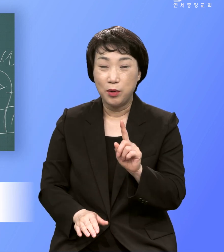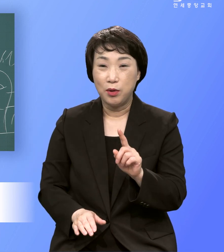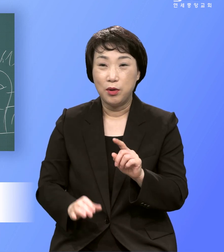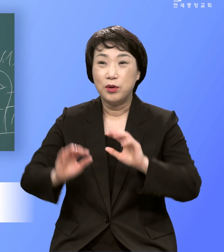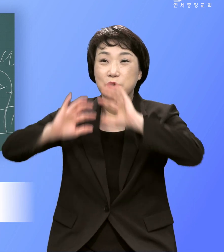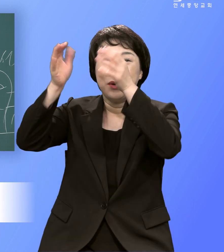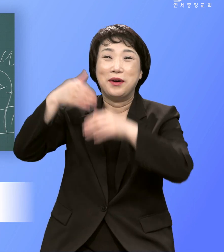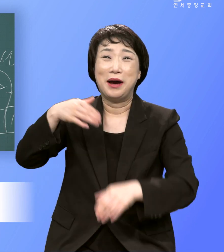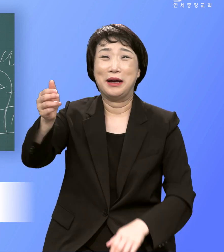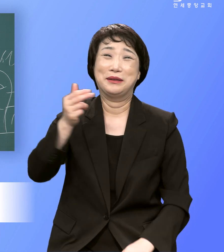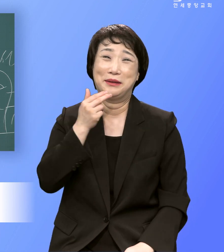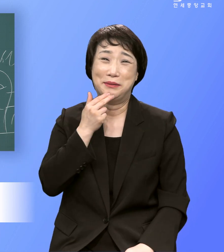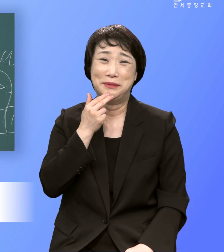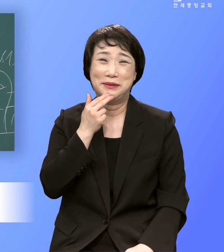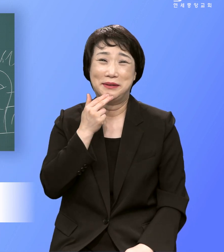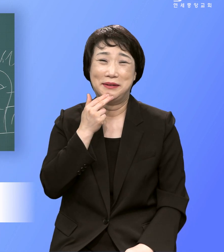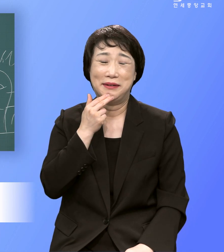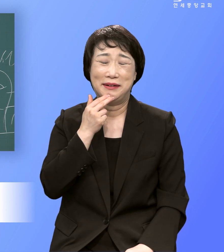천국 못 가서.